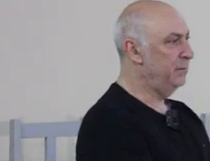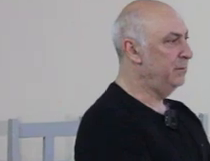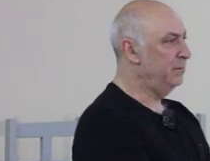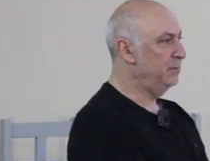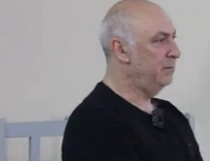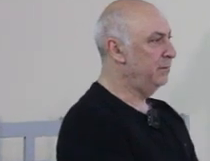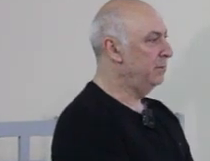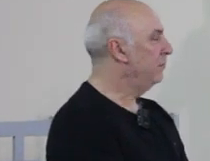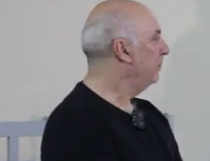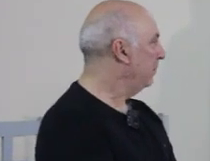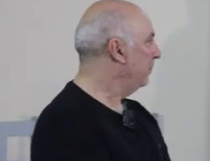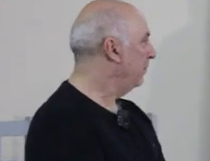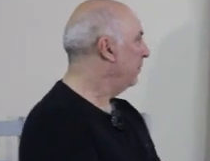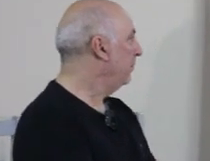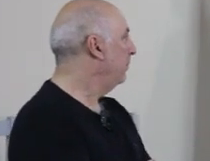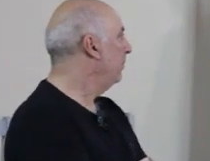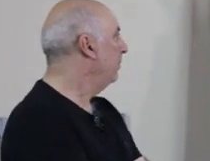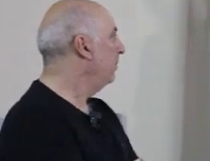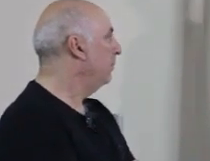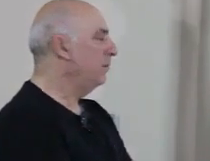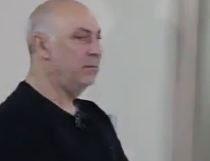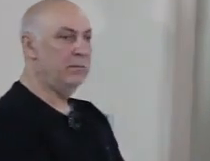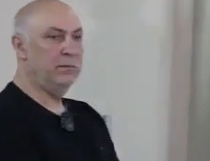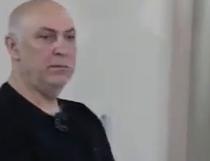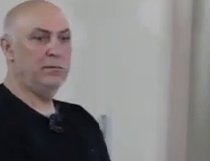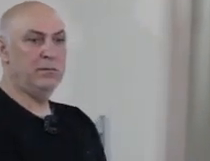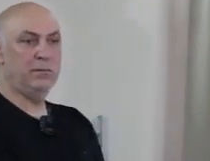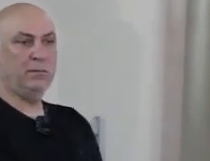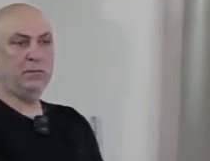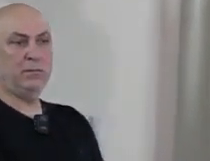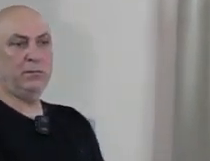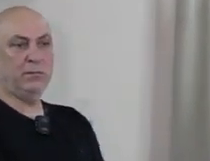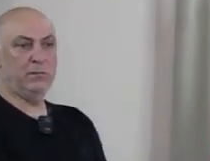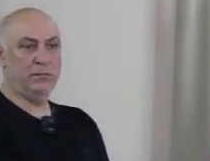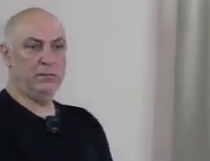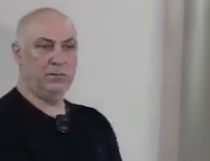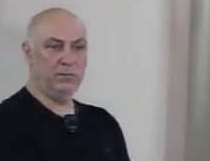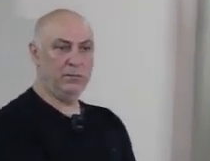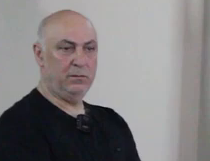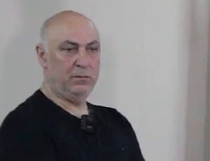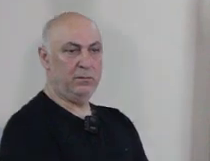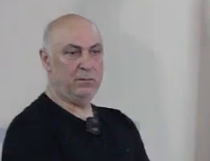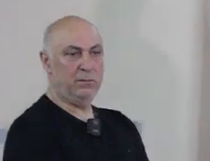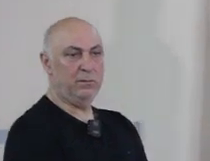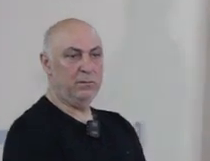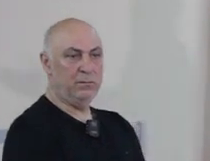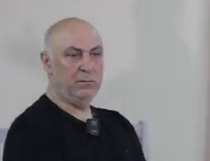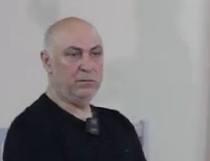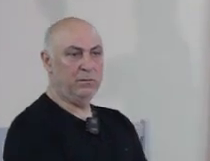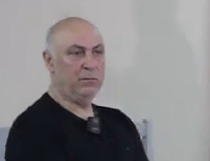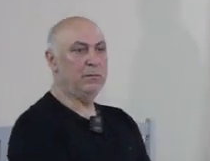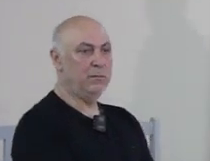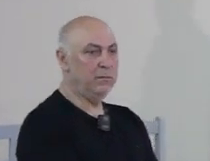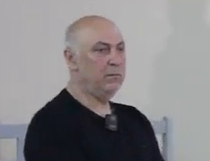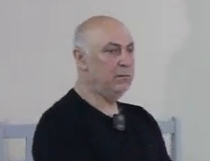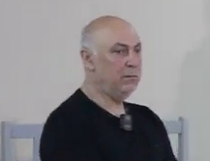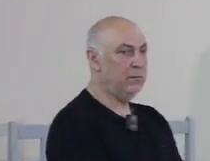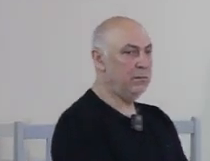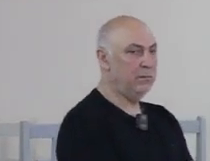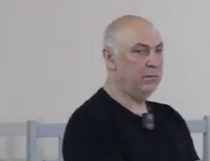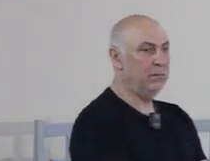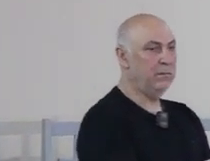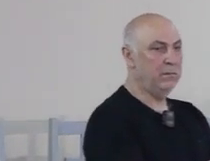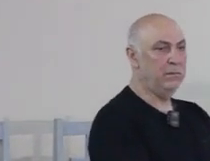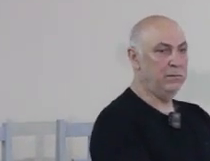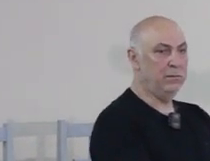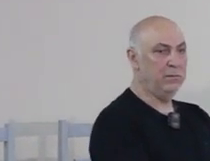Na sequência, Márcio, me permito falar para vocês, amigo, nós conhecemos o Porto, você deve lembrar, estive lá te visitando, não sabia da tua